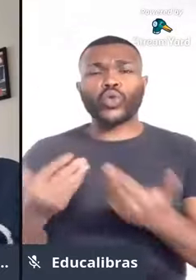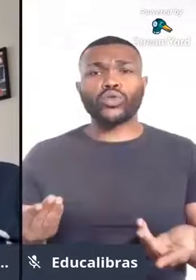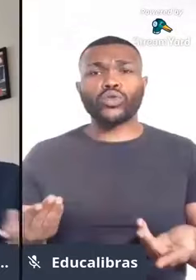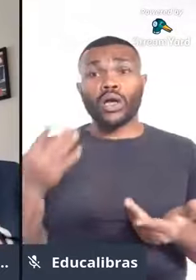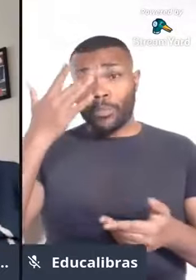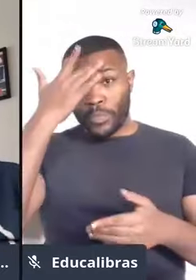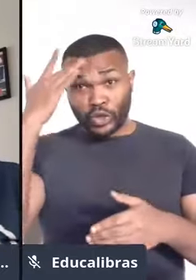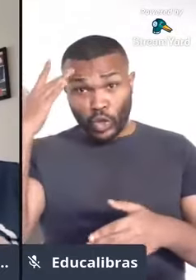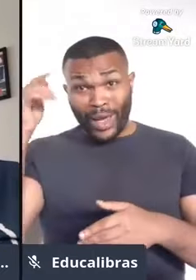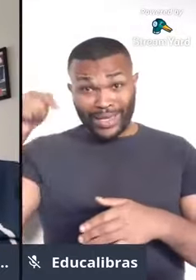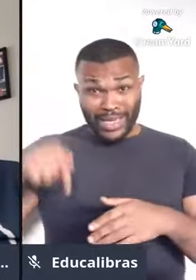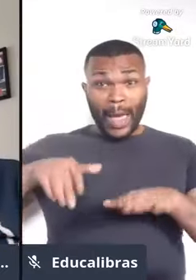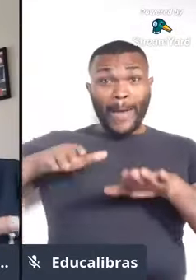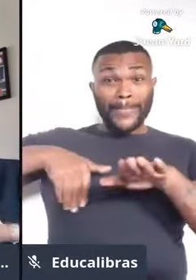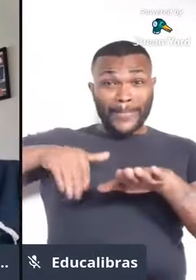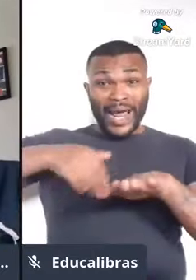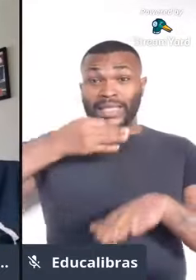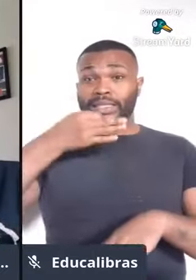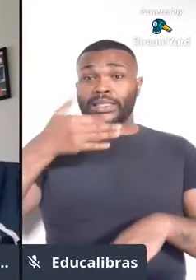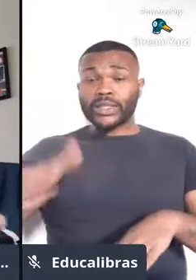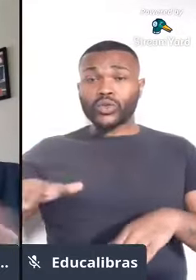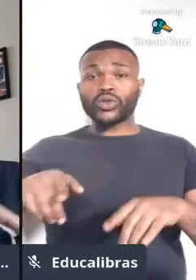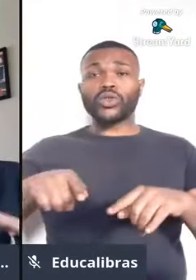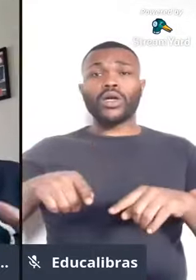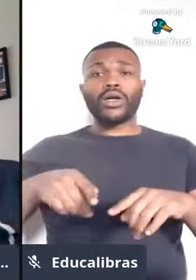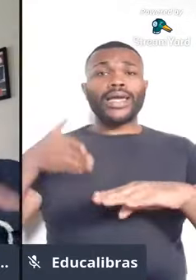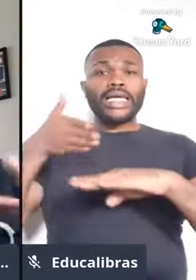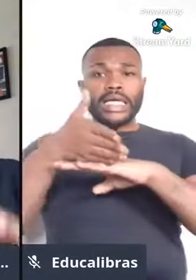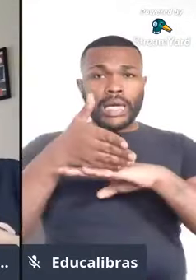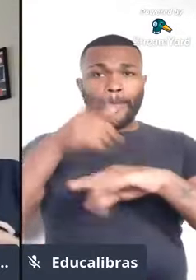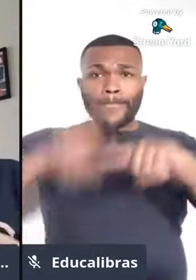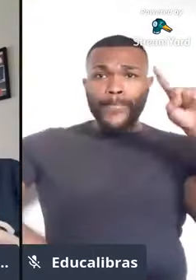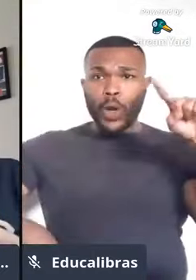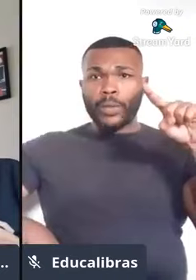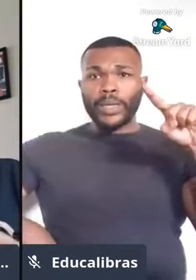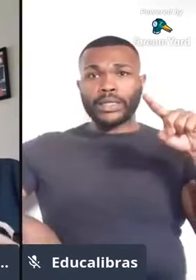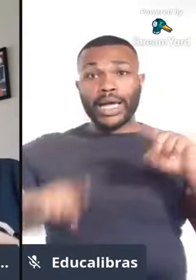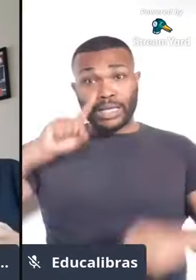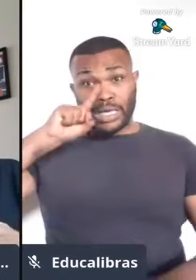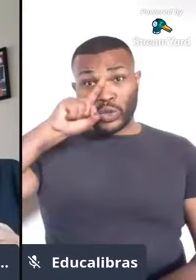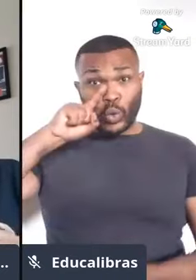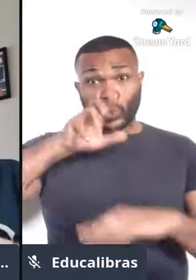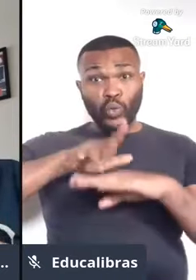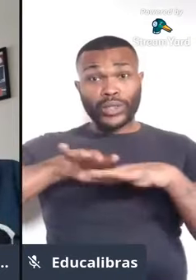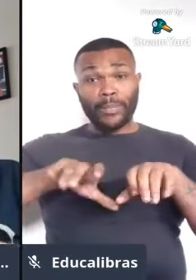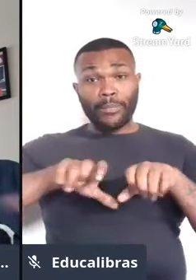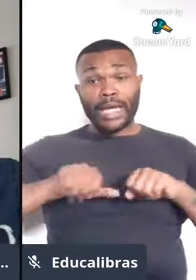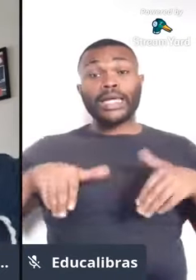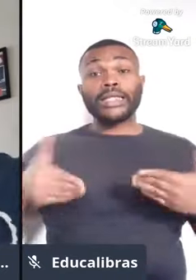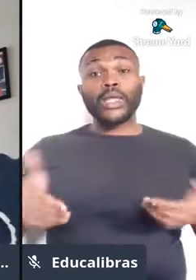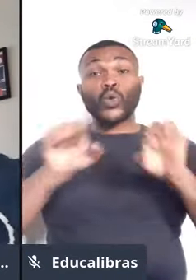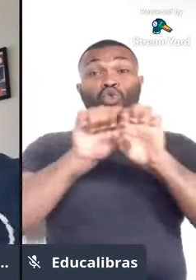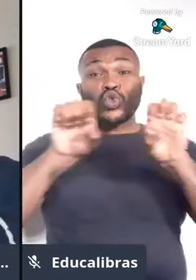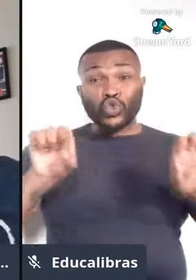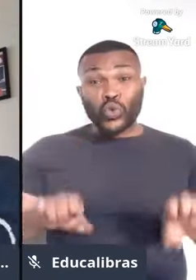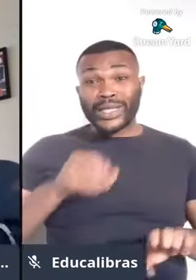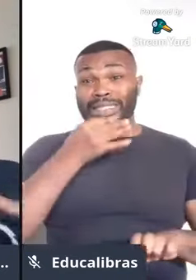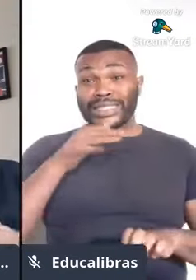estão fechadas porque há um risco sério das pessoas ficarem doentes, a estrutura de saúde de Santos era limitada, e vem